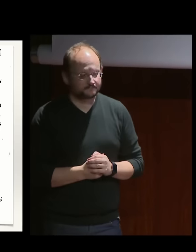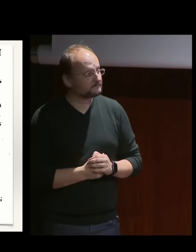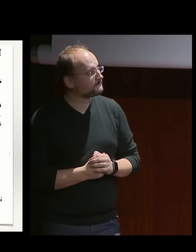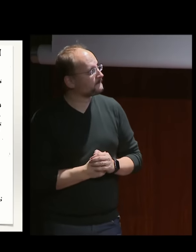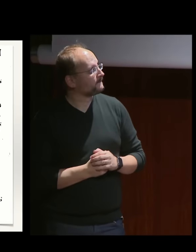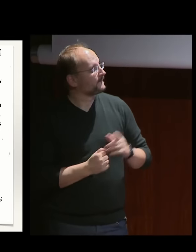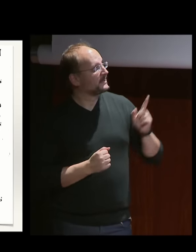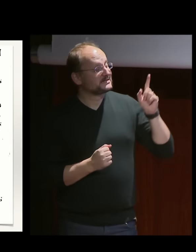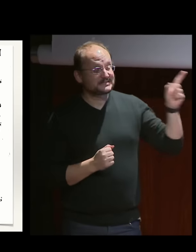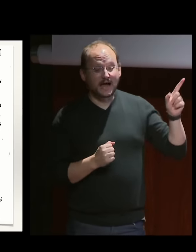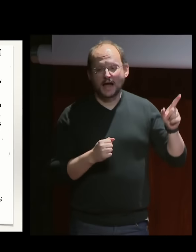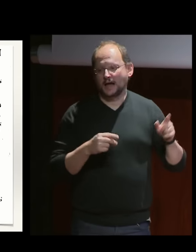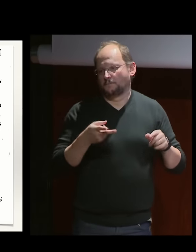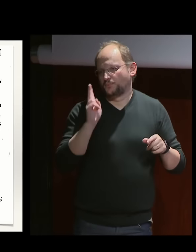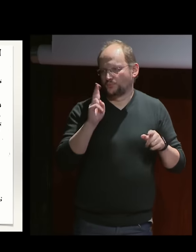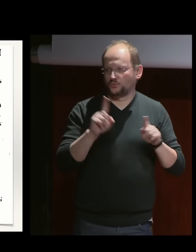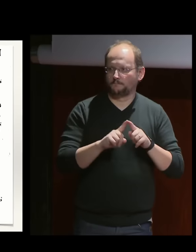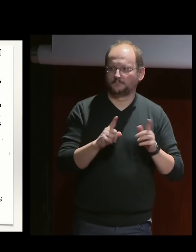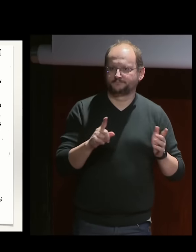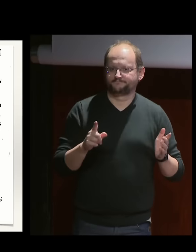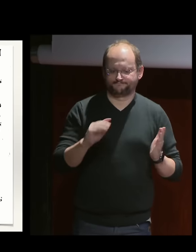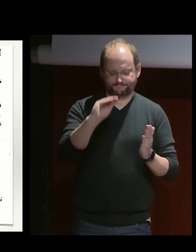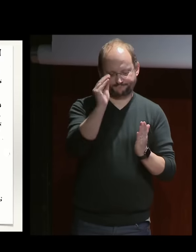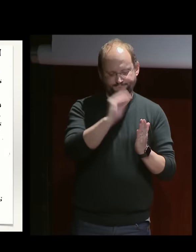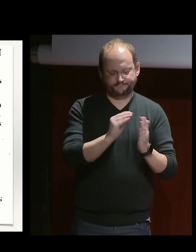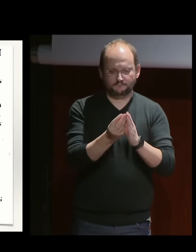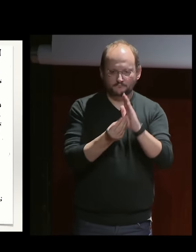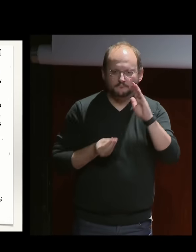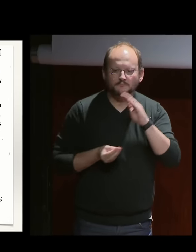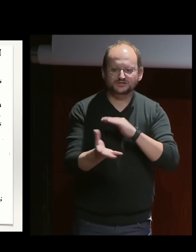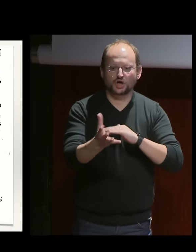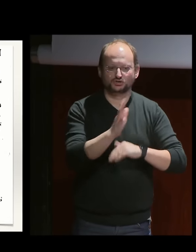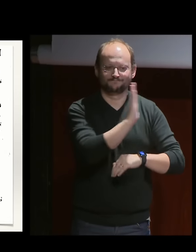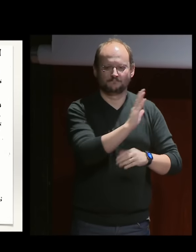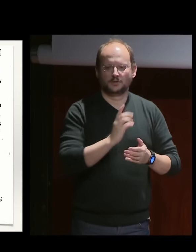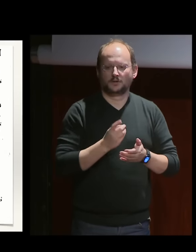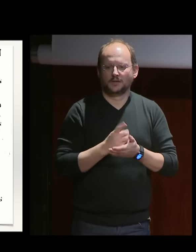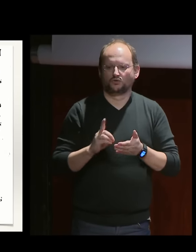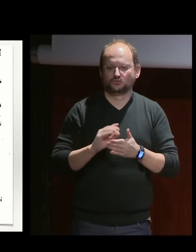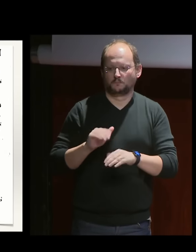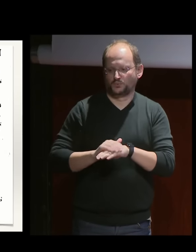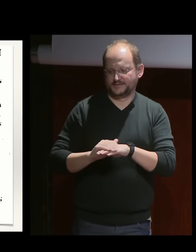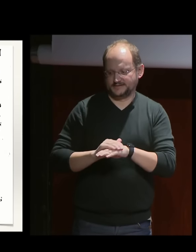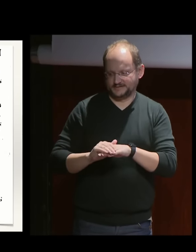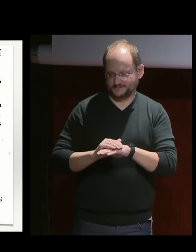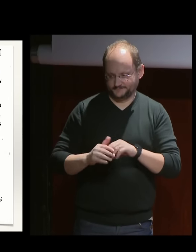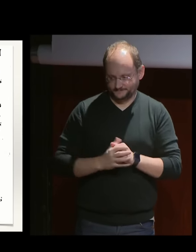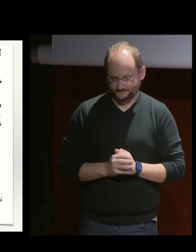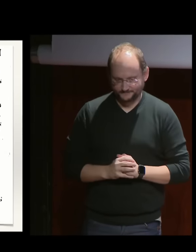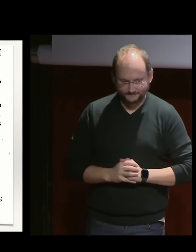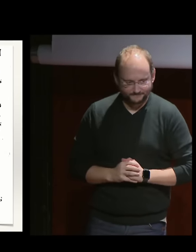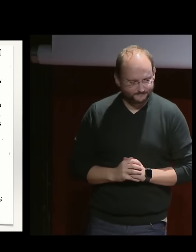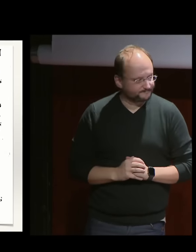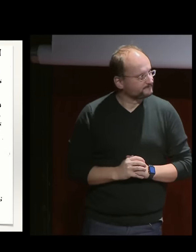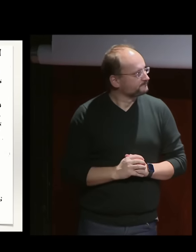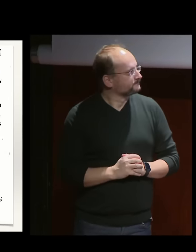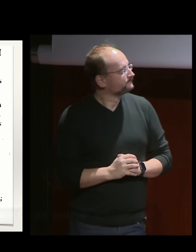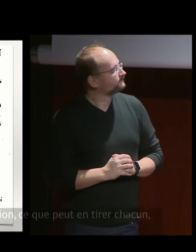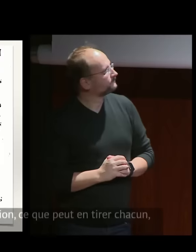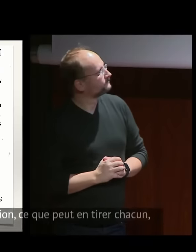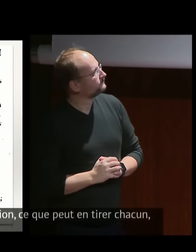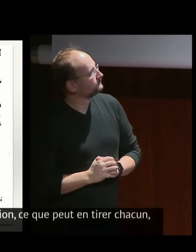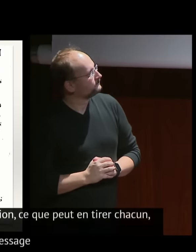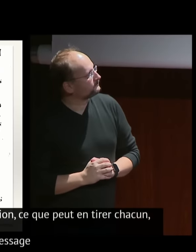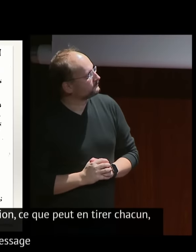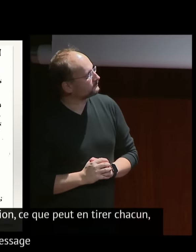chacun, les communautés, etc. C'est un peu plus comme un message politique qu'a voulu